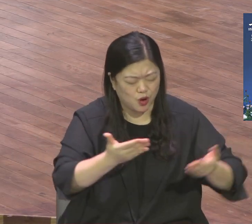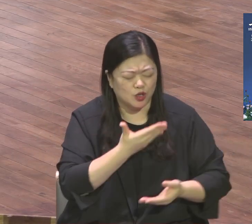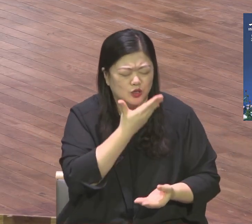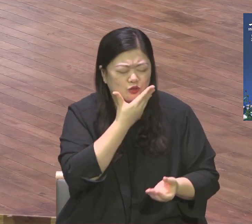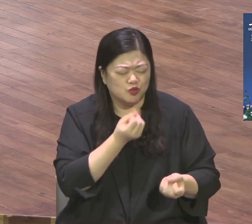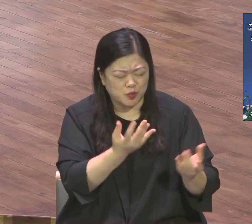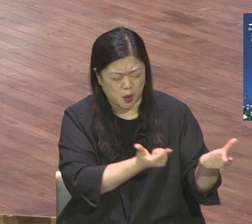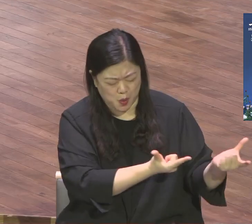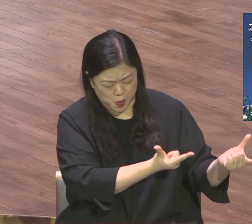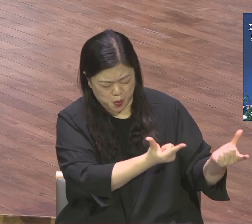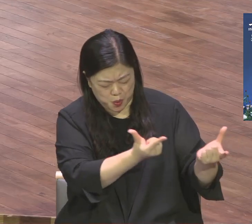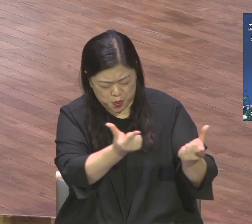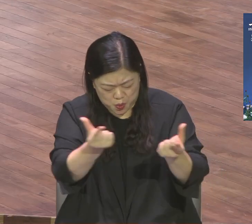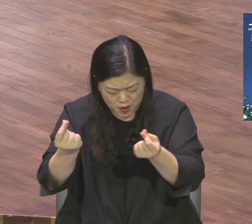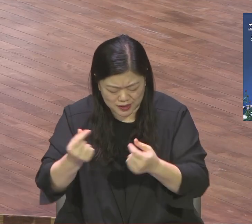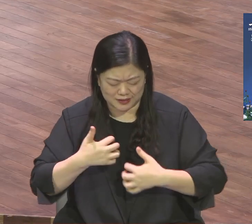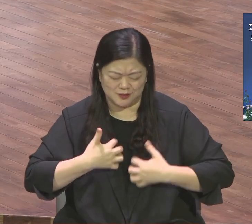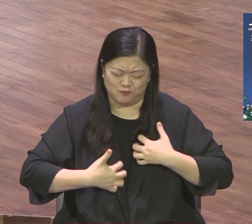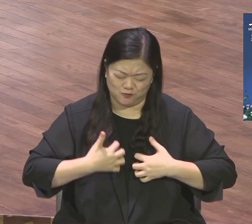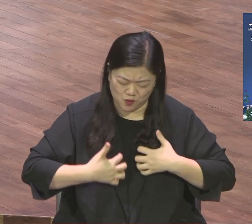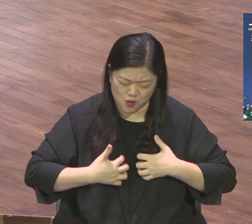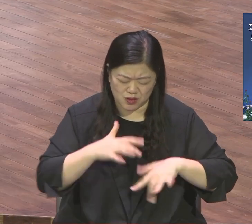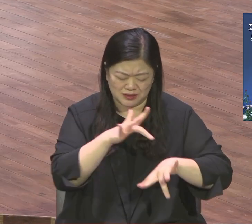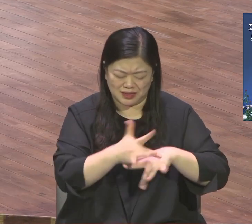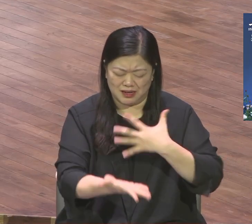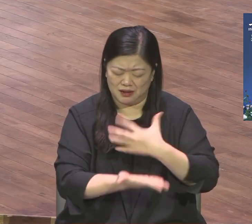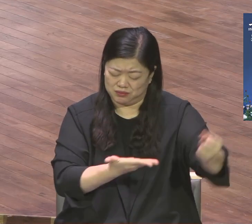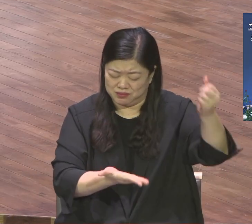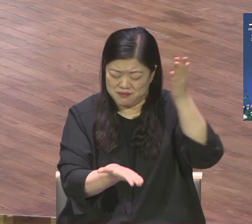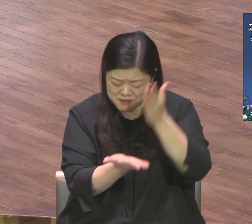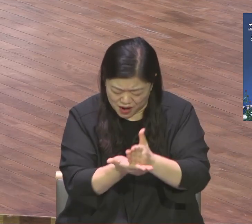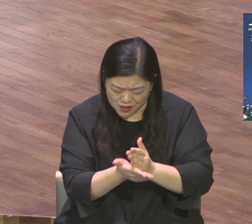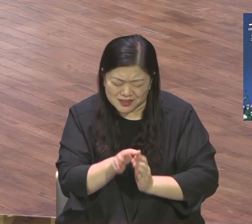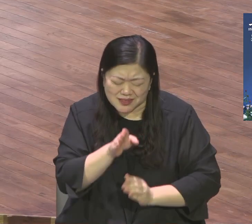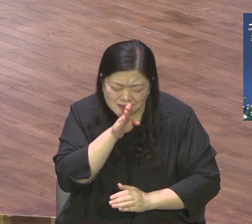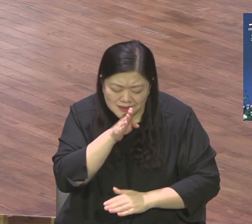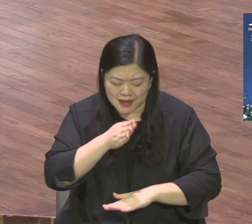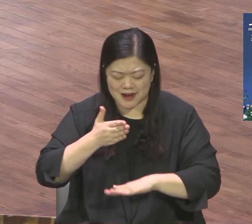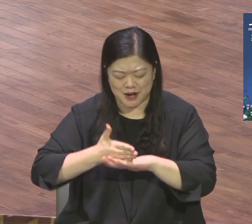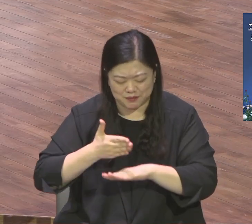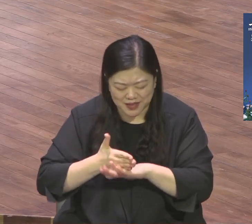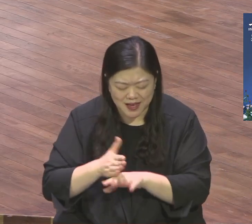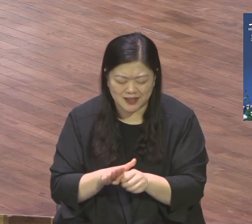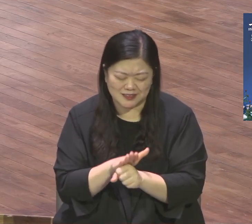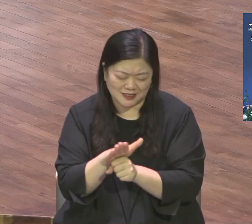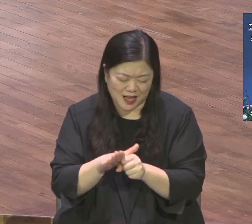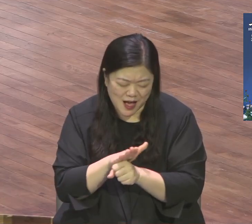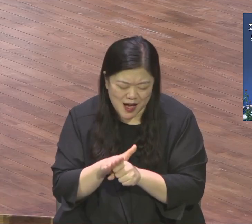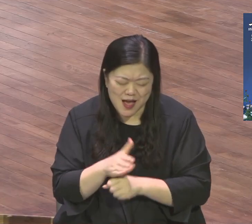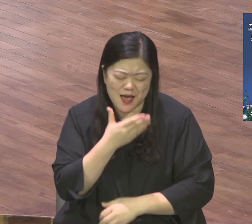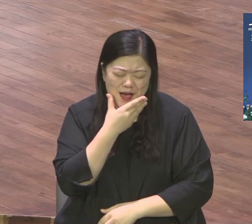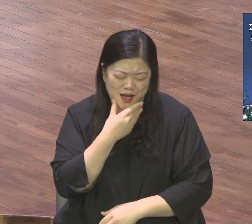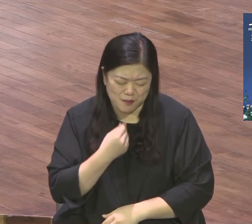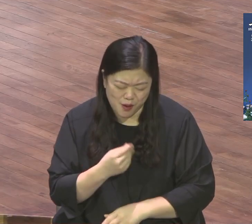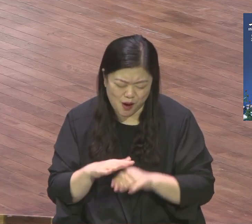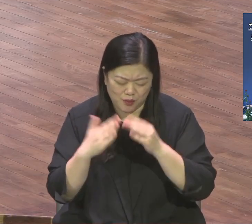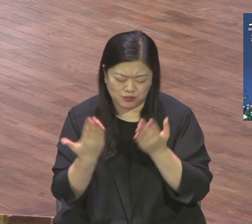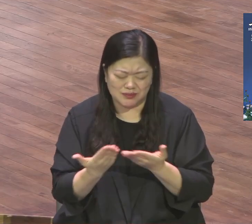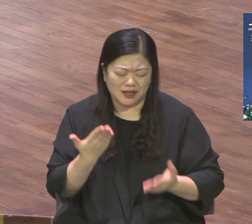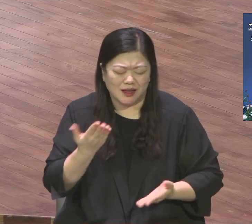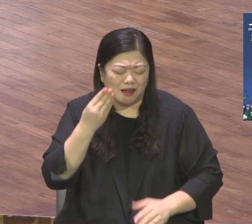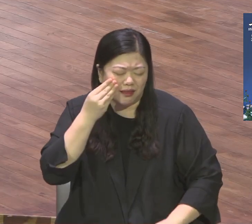하나도 사단에게 빼앗기지 않고 참 행복한 삶, 감사의 삶, 사랑의 삶, 참으로 형통의 삶을